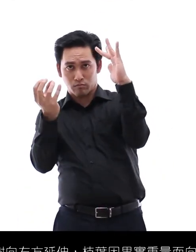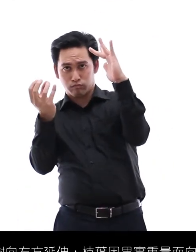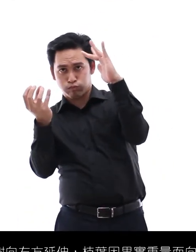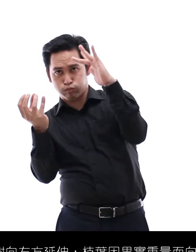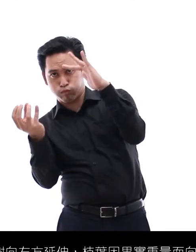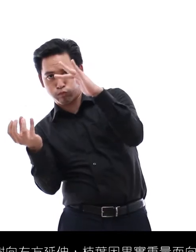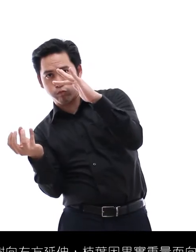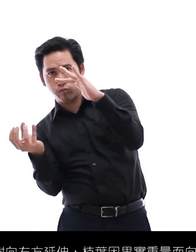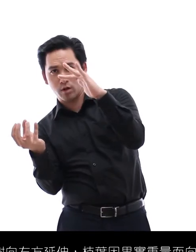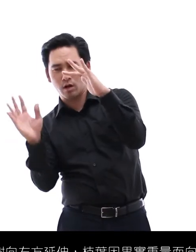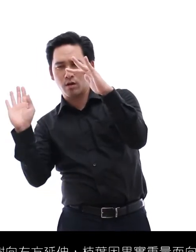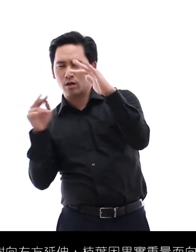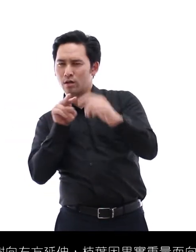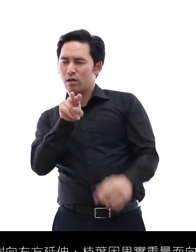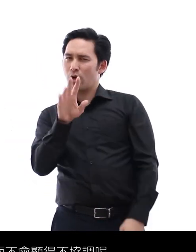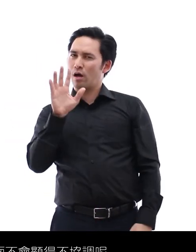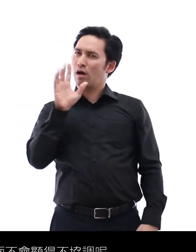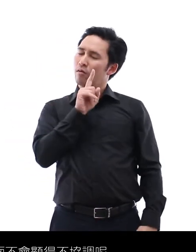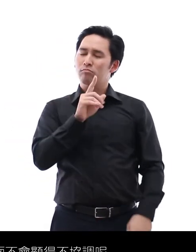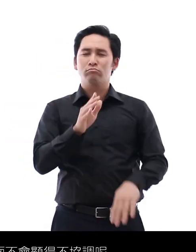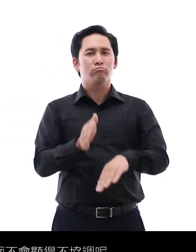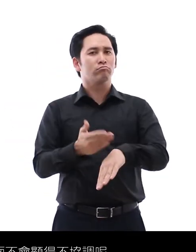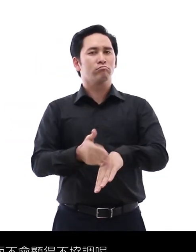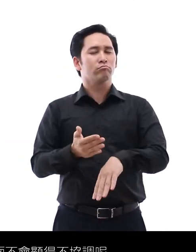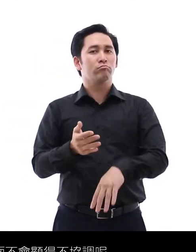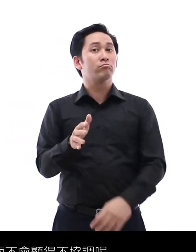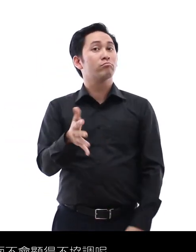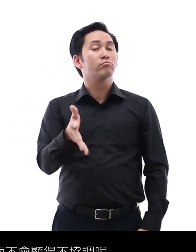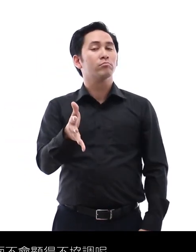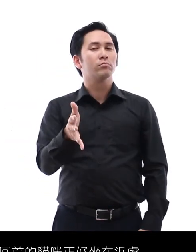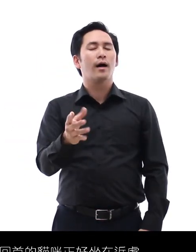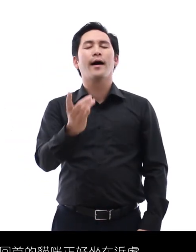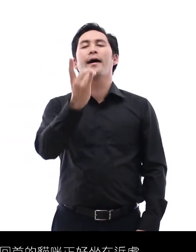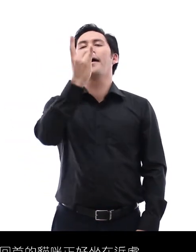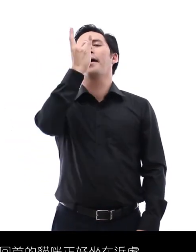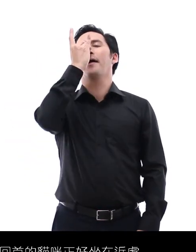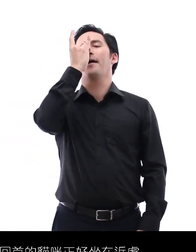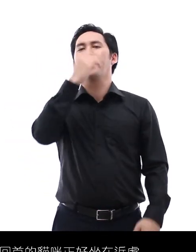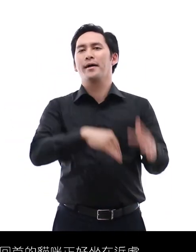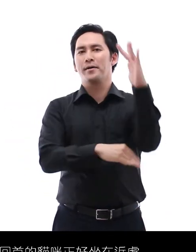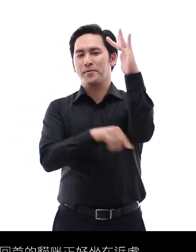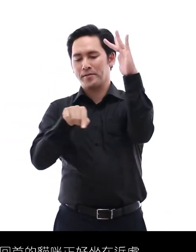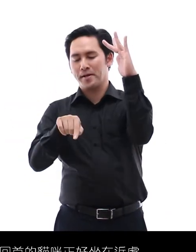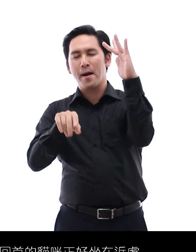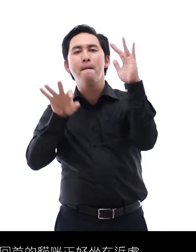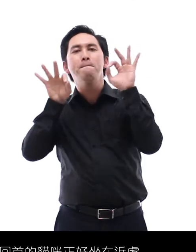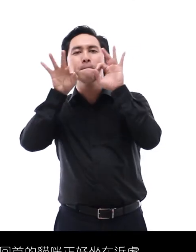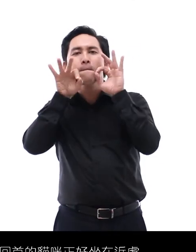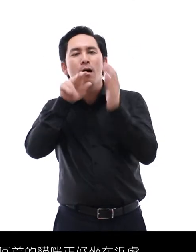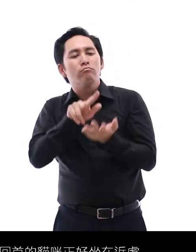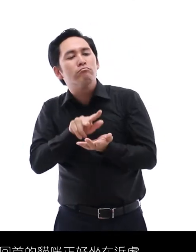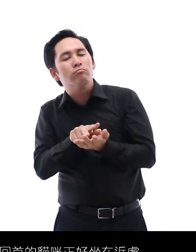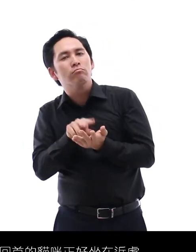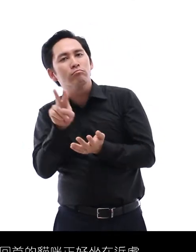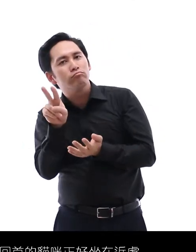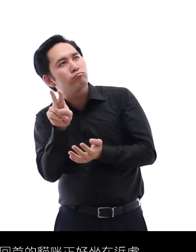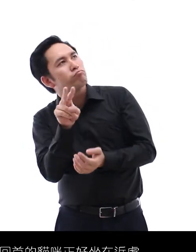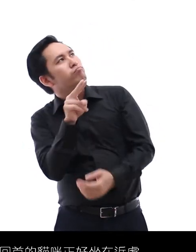下低垂。可是为什么画面不会显得不协调呢？原来树下一只向右回首的猫